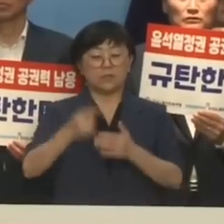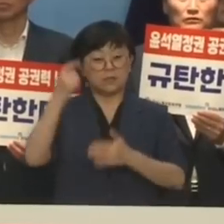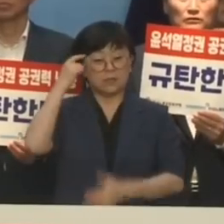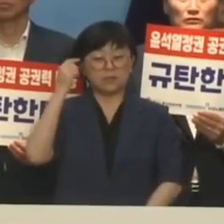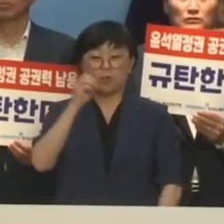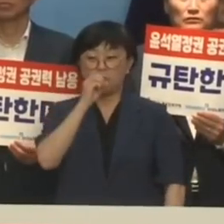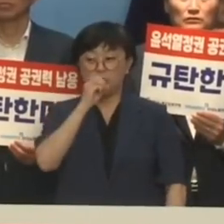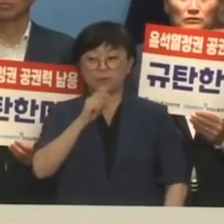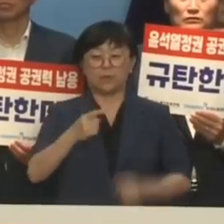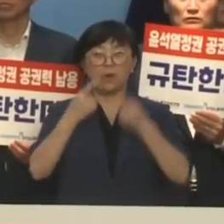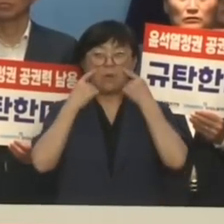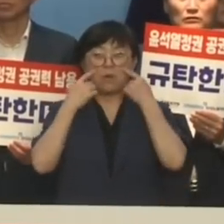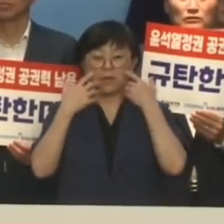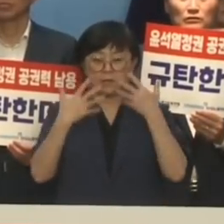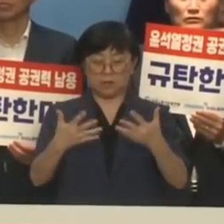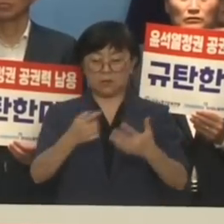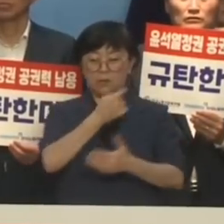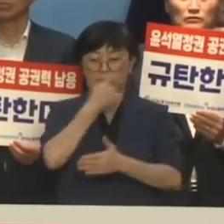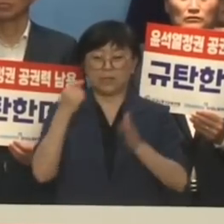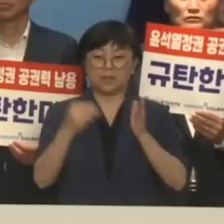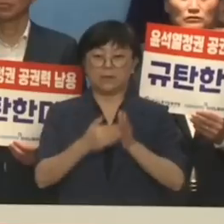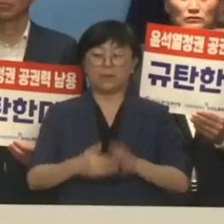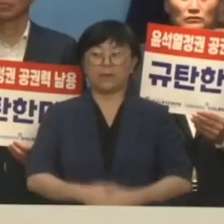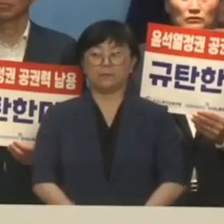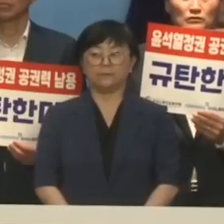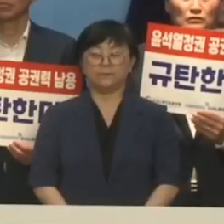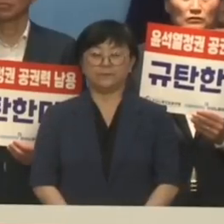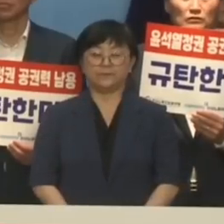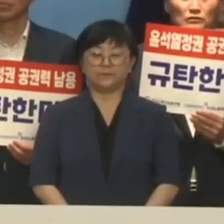의지도 없음을 분명히 확인했다.